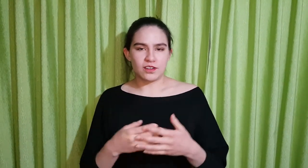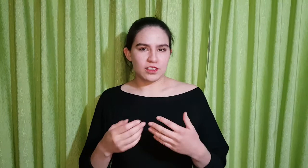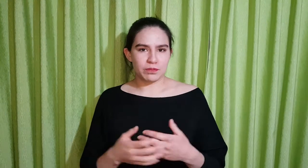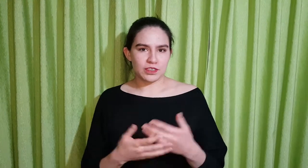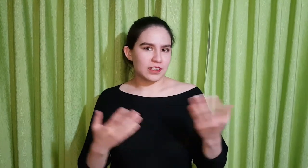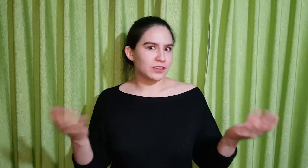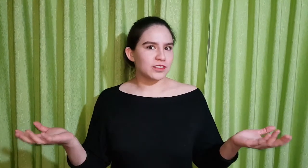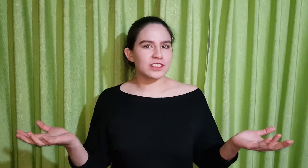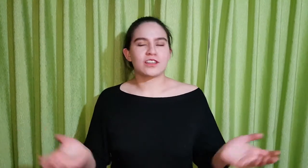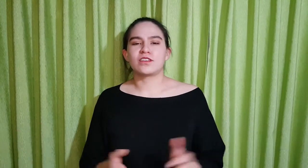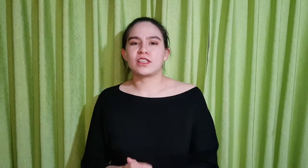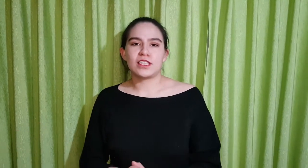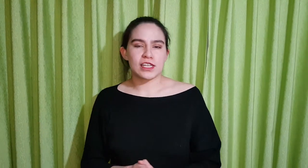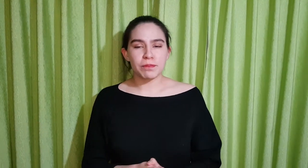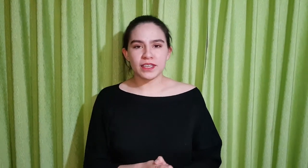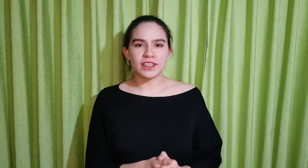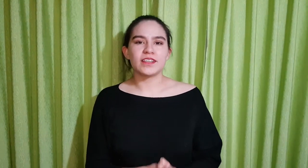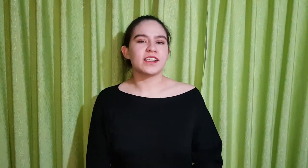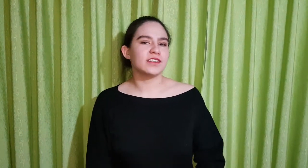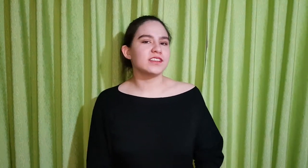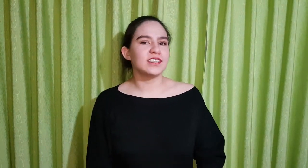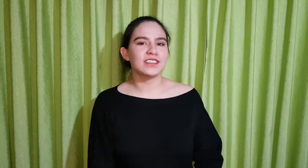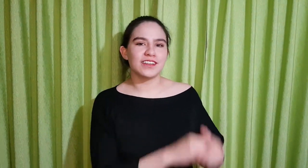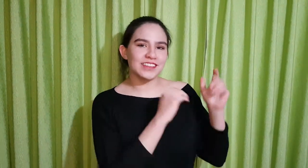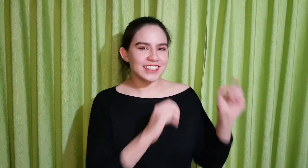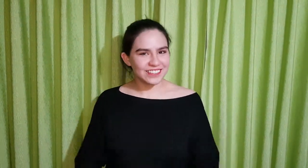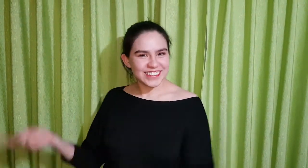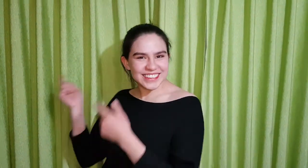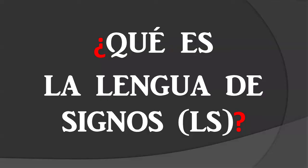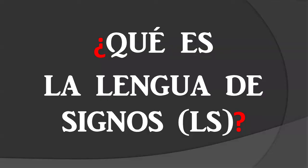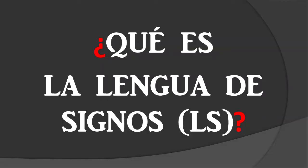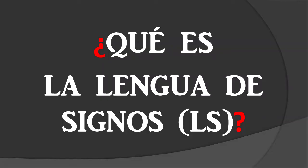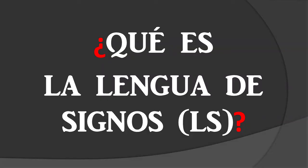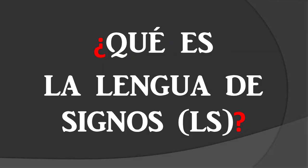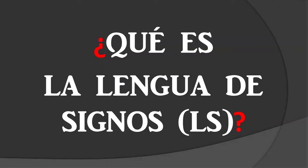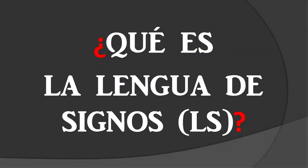que podríamos usar cotidianamente. Entonces, comencemos.